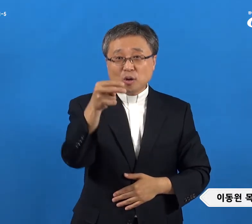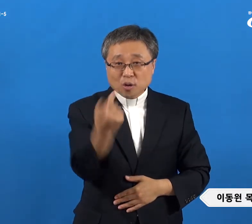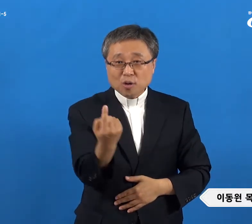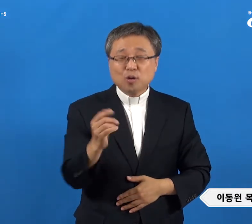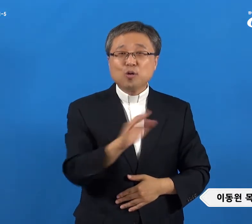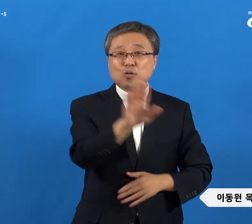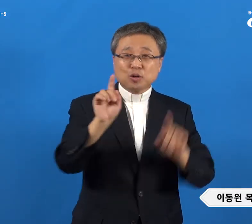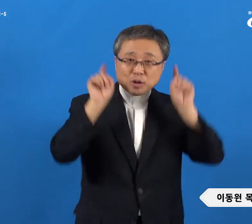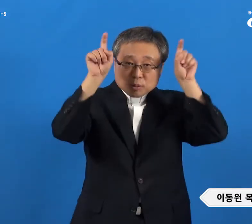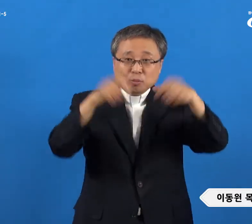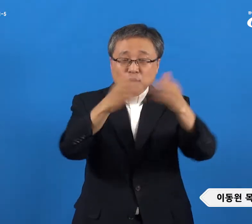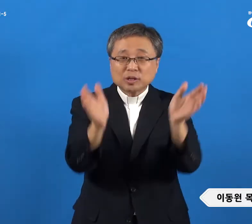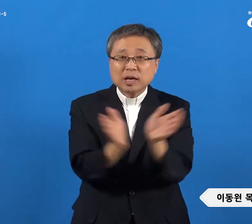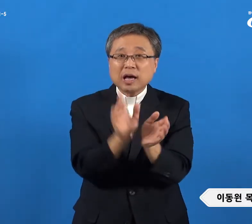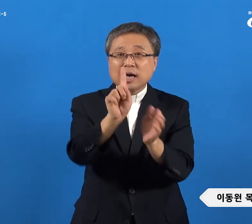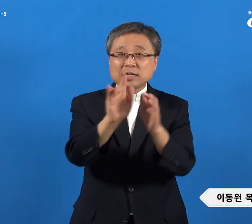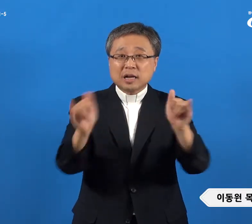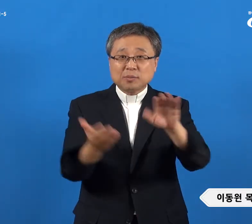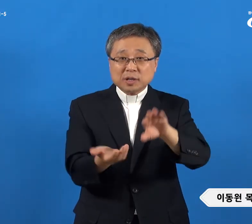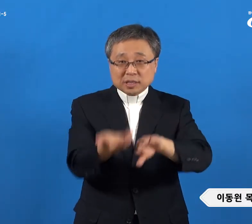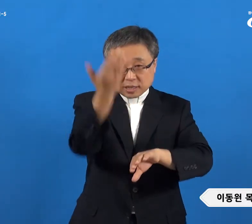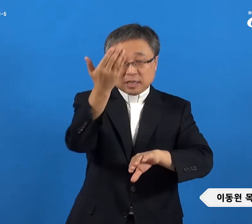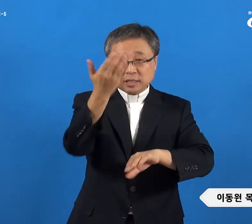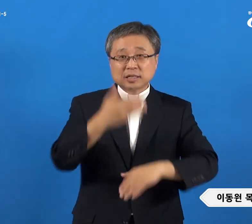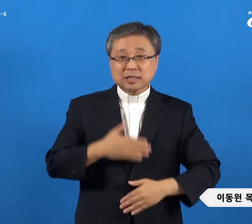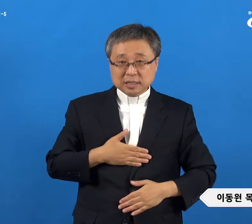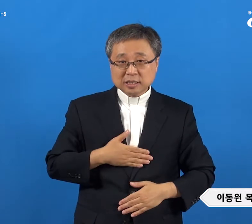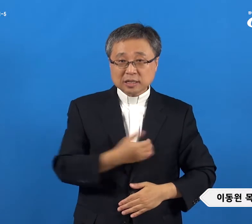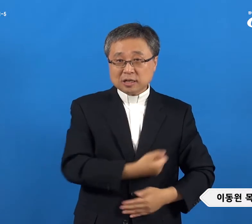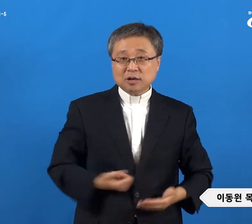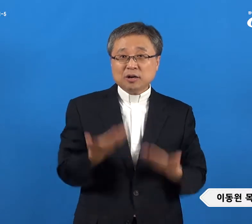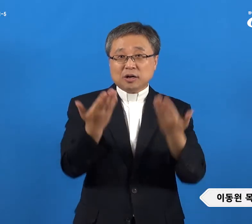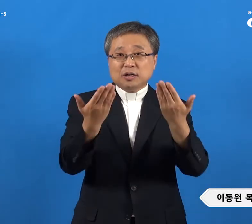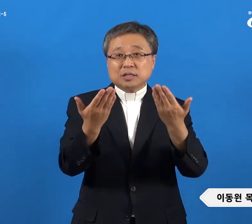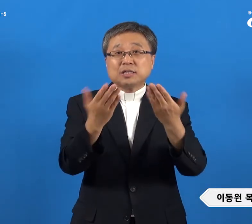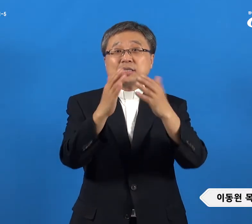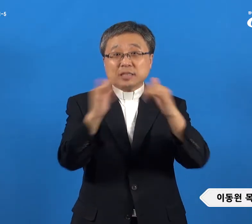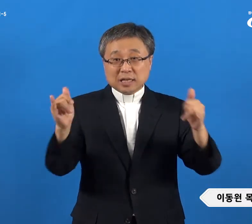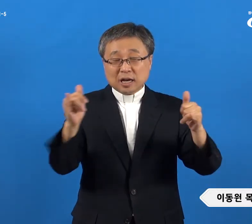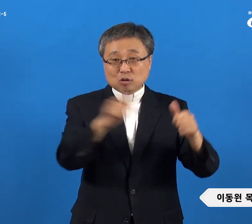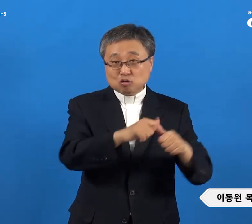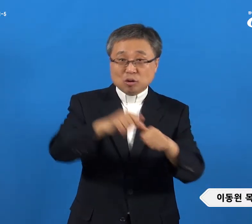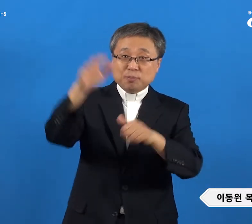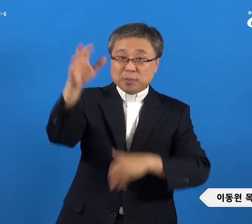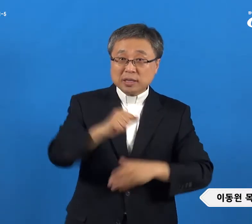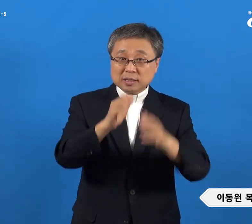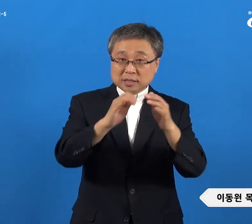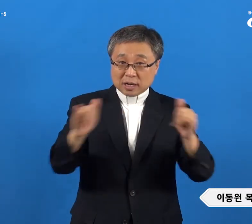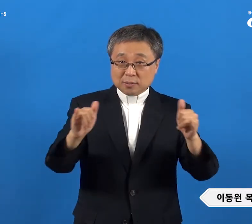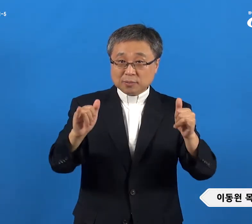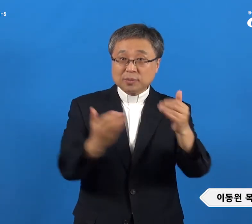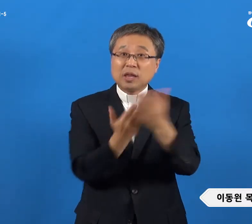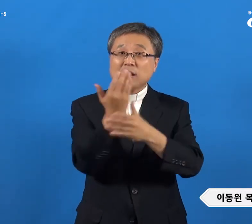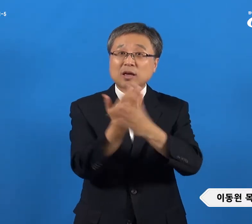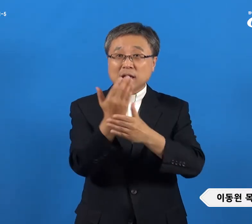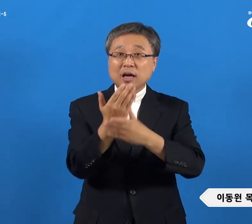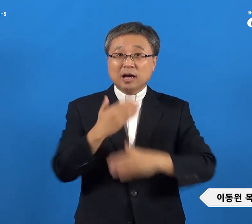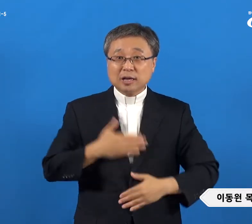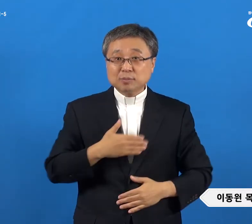우리 목장에서 한 사람 이상의 결신자를 내야 우리가 이 가을 주님 앞에 떳떳하지 않겠습니까? 우리의 목장이